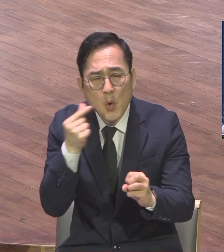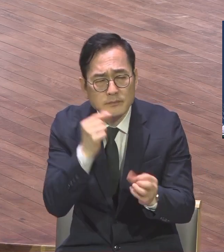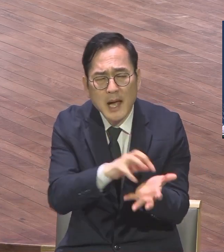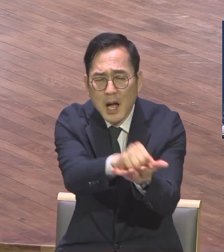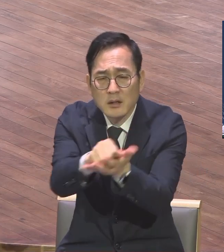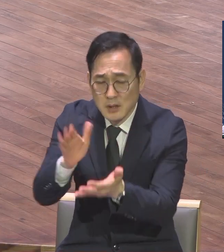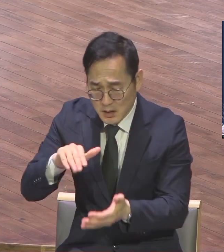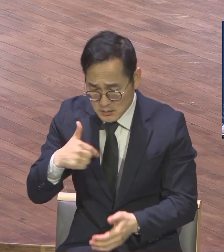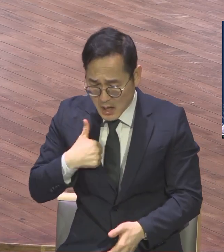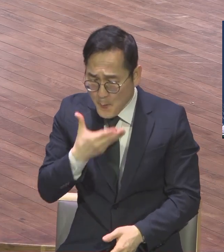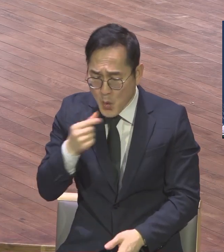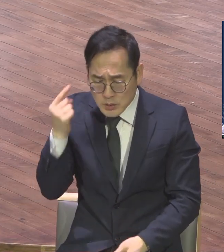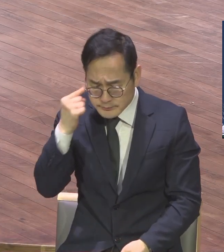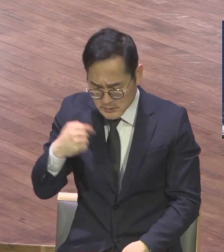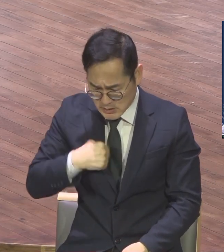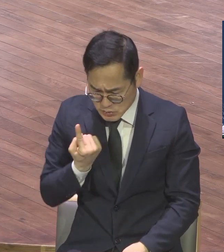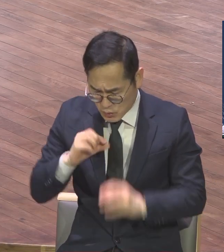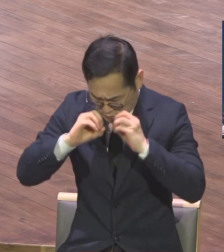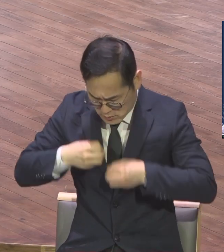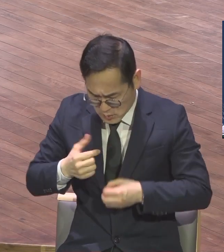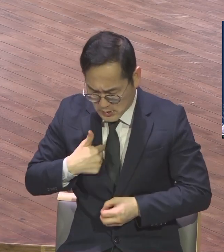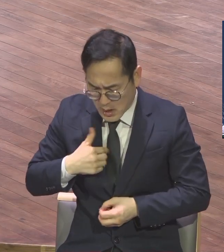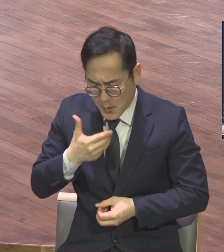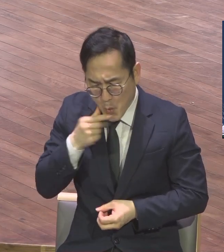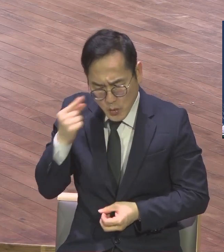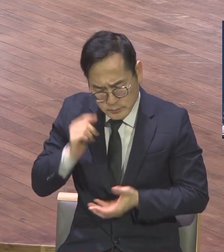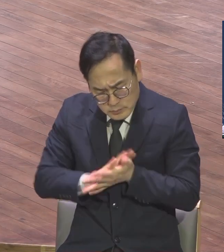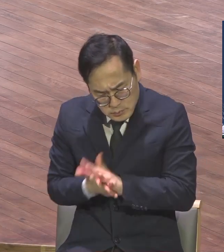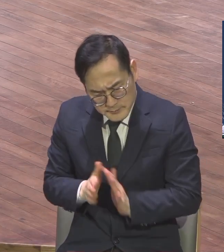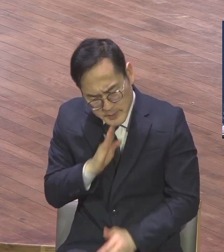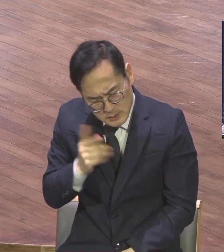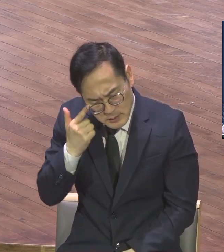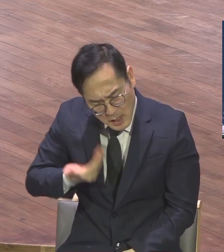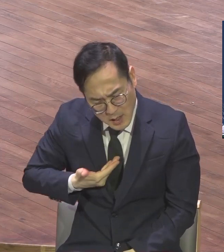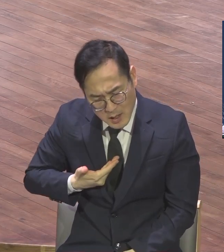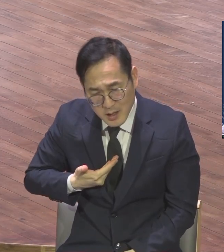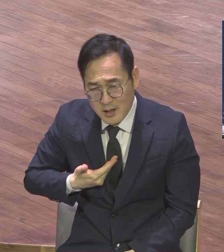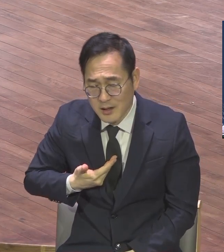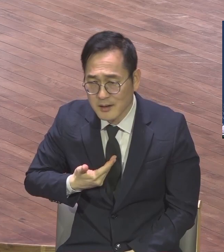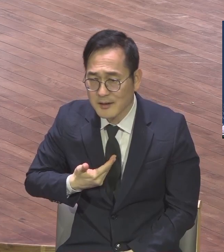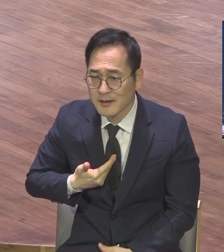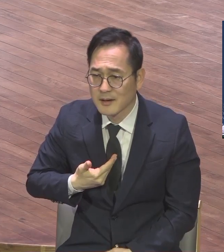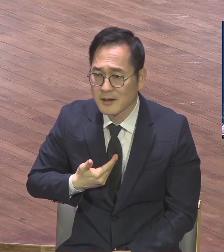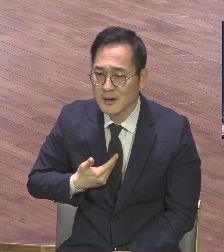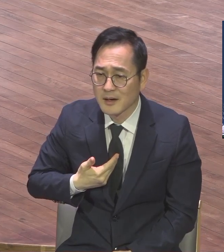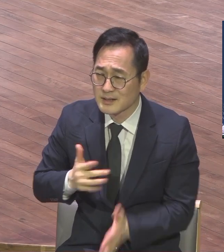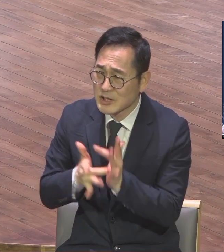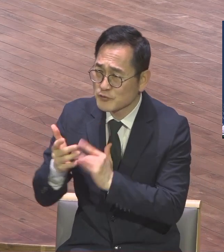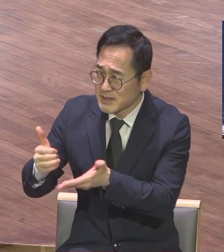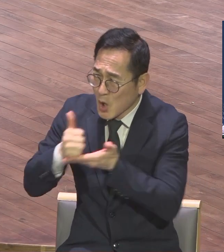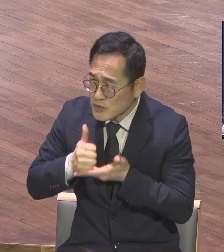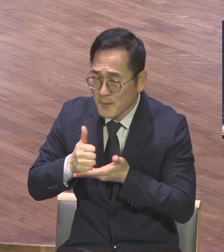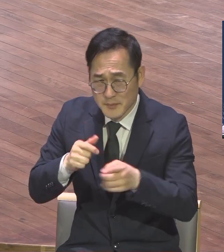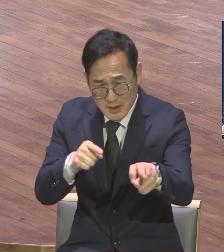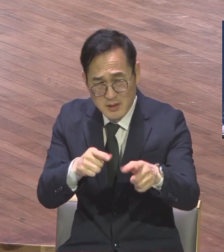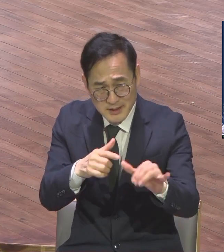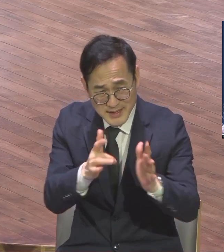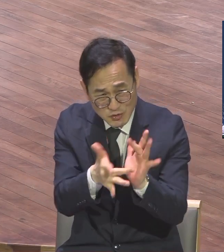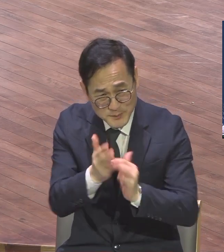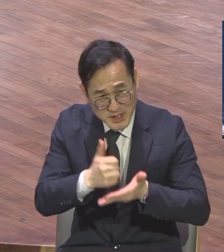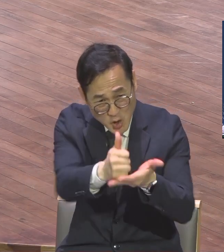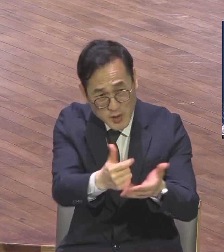나는 복음을 받았는가? 복음화 되었는가? 예수님을 영접하고 새로운 피조물이 되었는가?